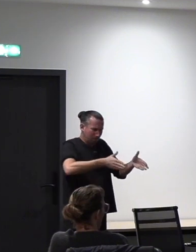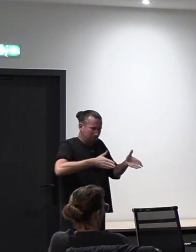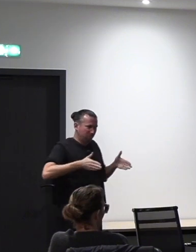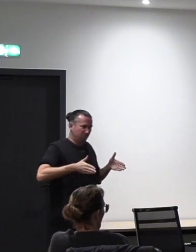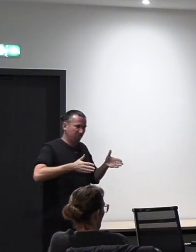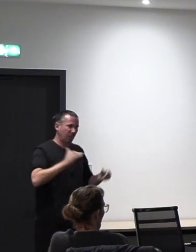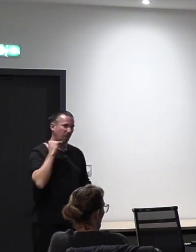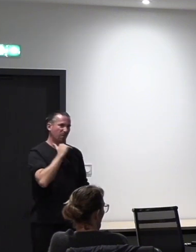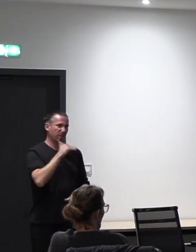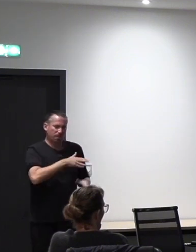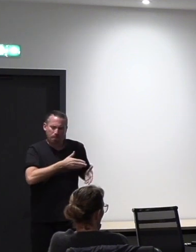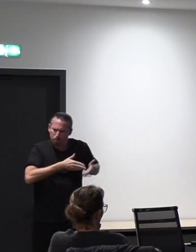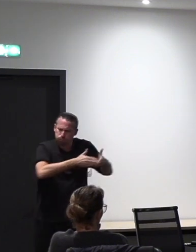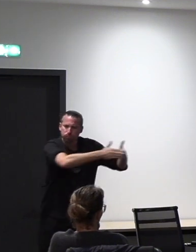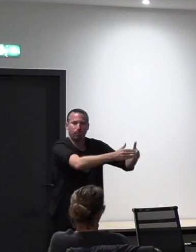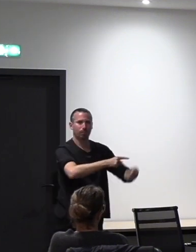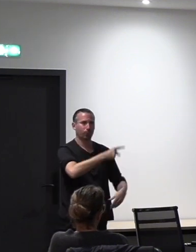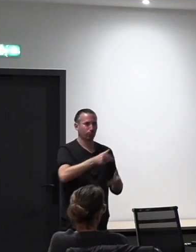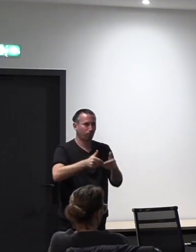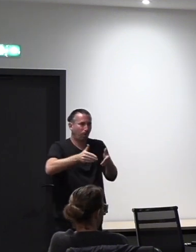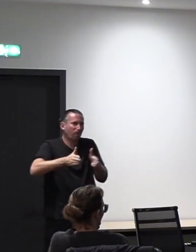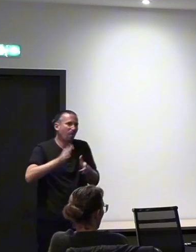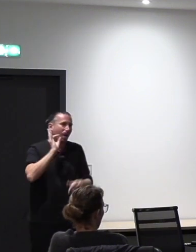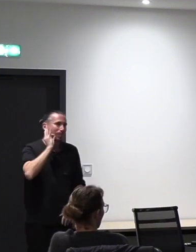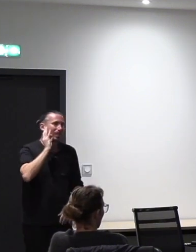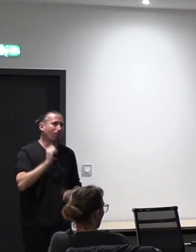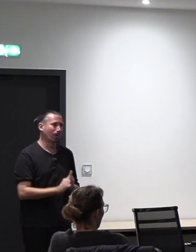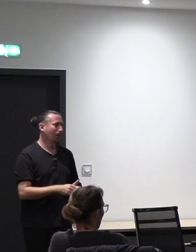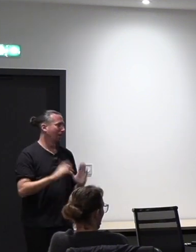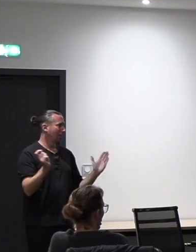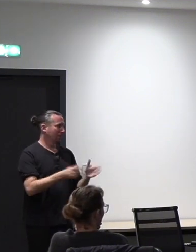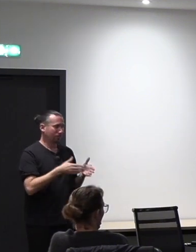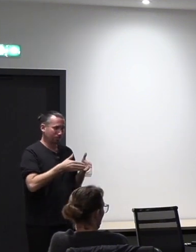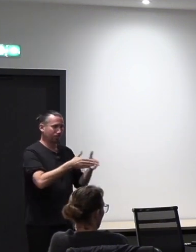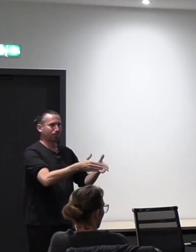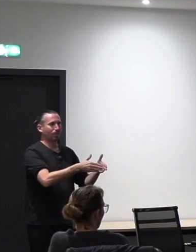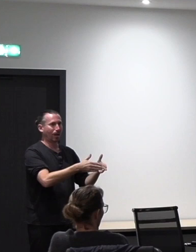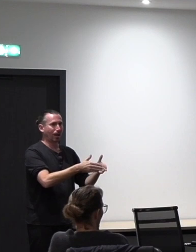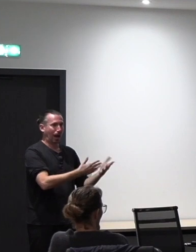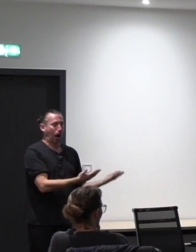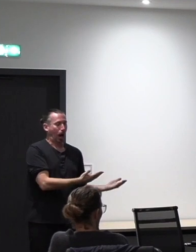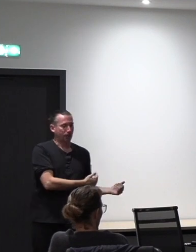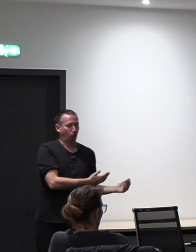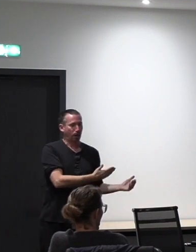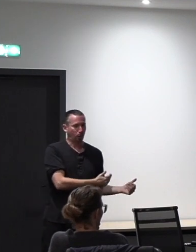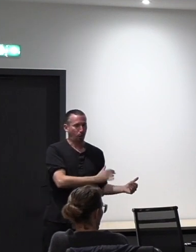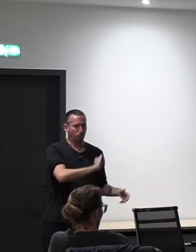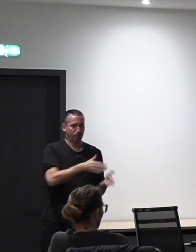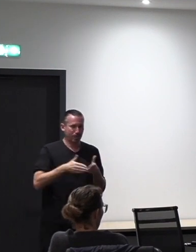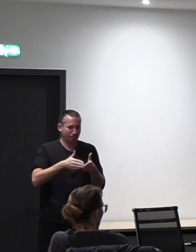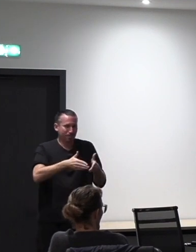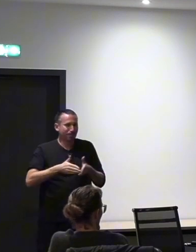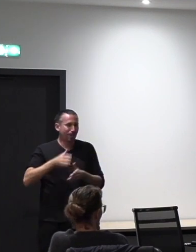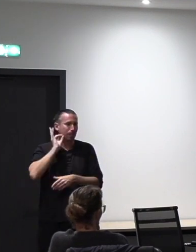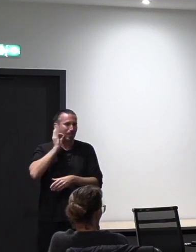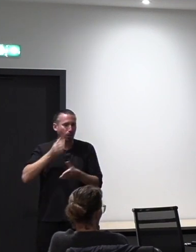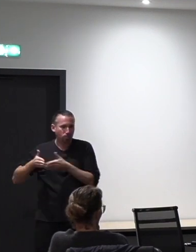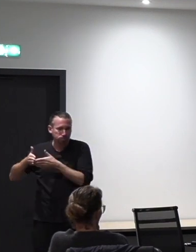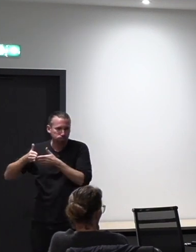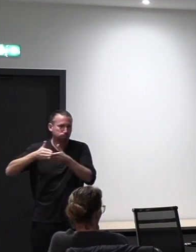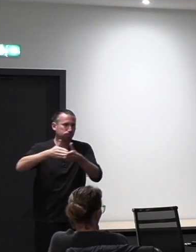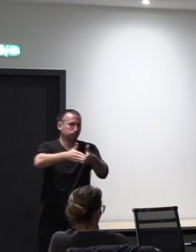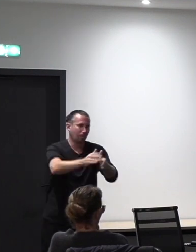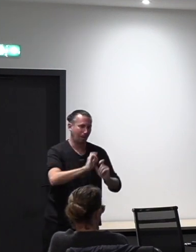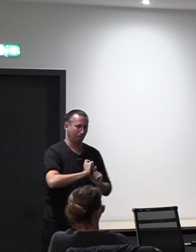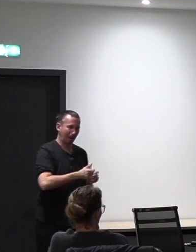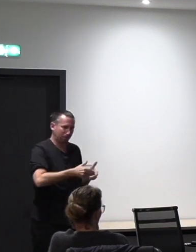vite que les bateaux très courts. Donc quand vous faites une régate, les grands bateaux partent après, selon un handicap, pour que les chances soient équilibrées. On